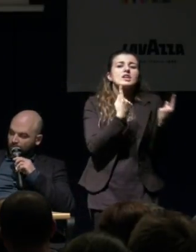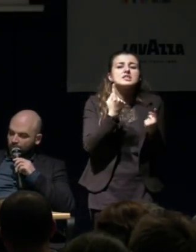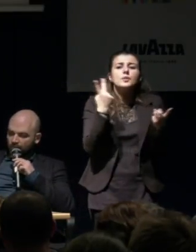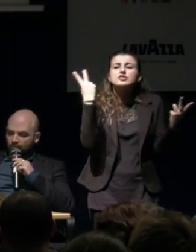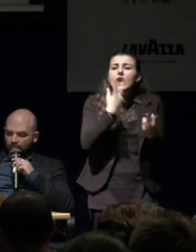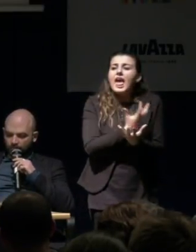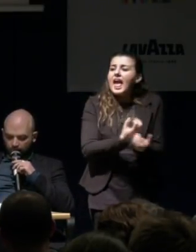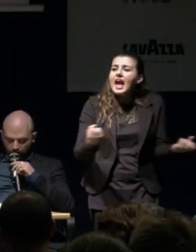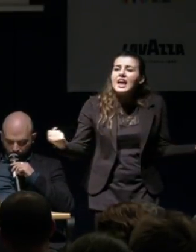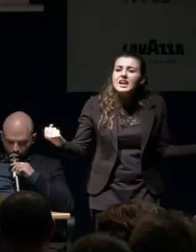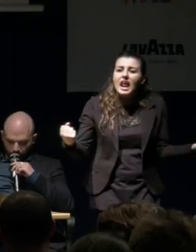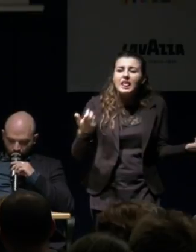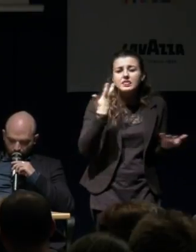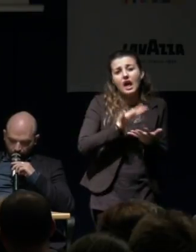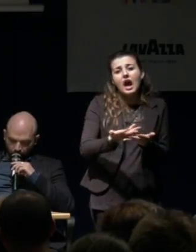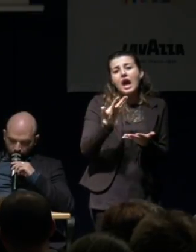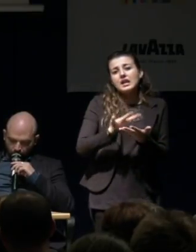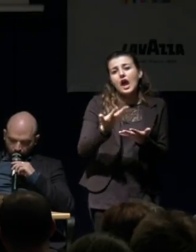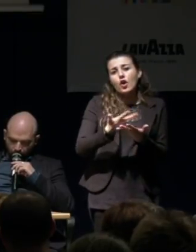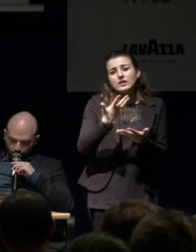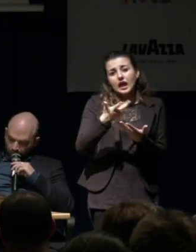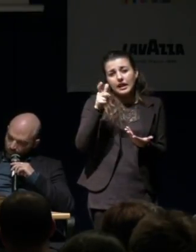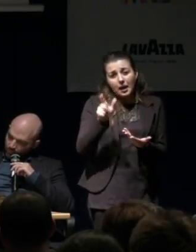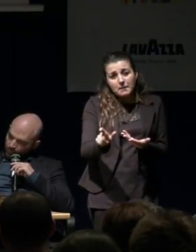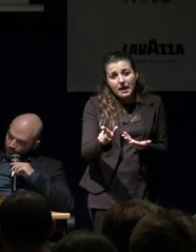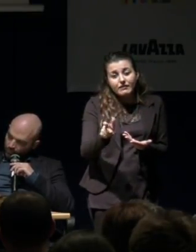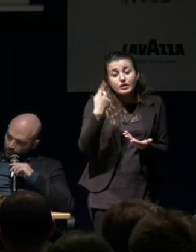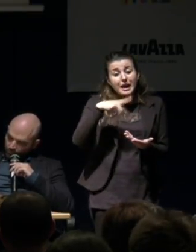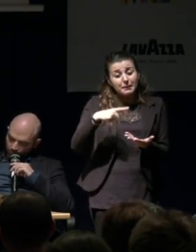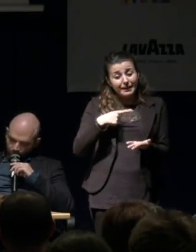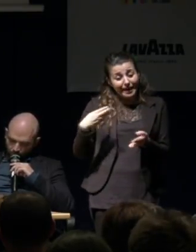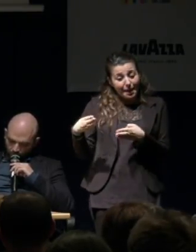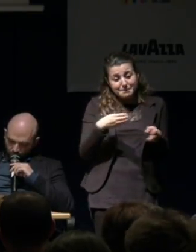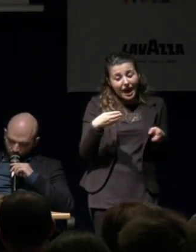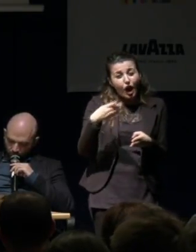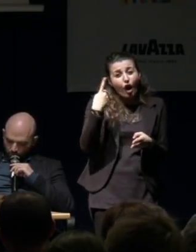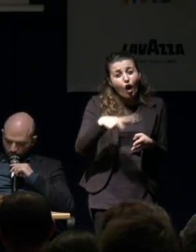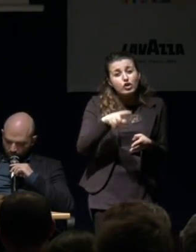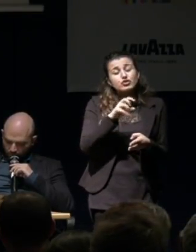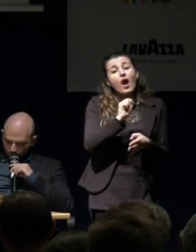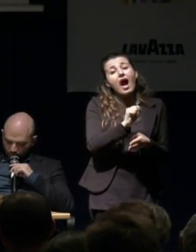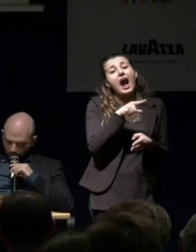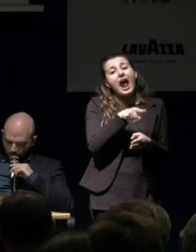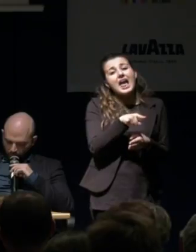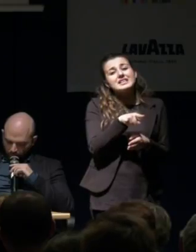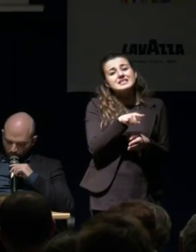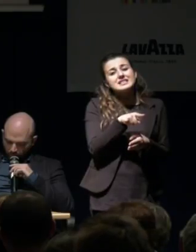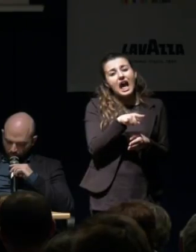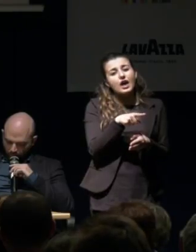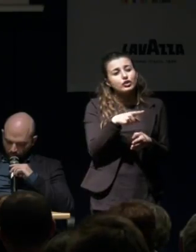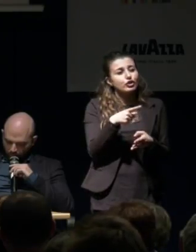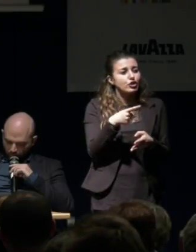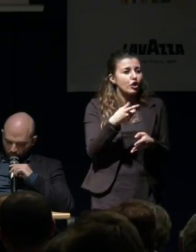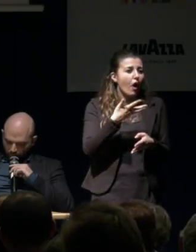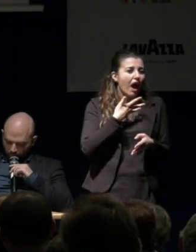realtà e allo stesso tempo di raccontarla e in questo percorso alessandro diciamo ha avuto qualcosa